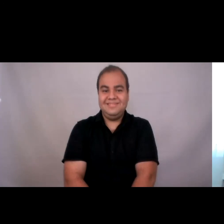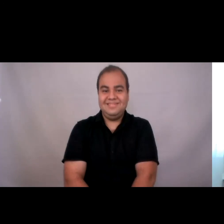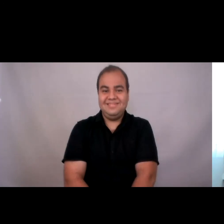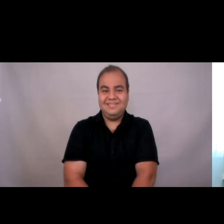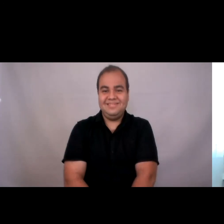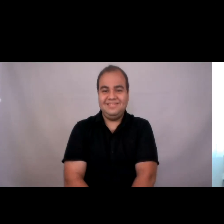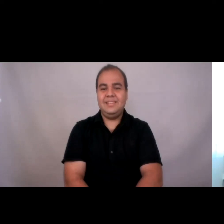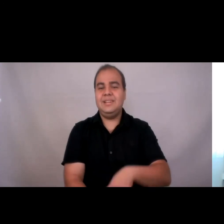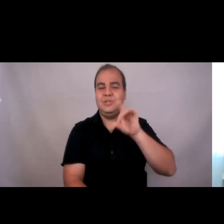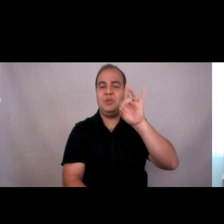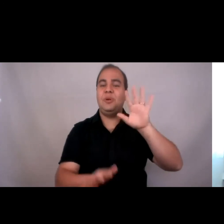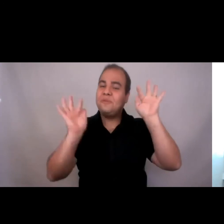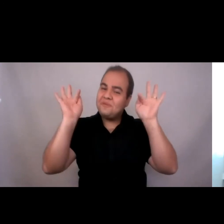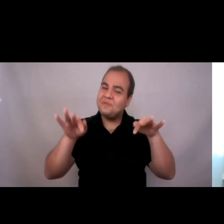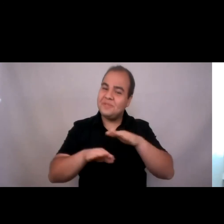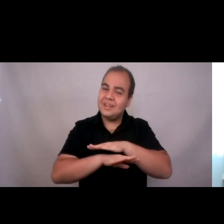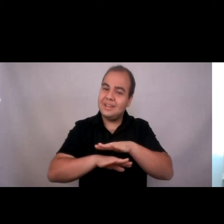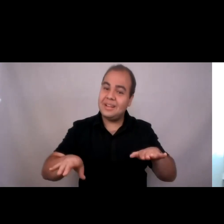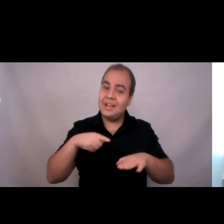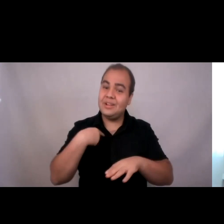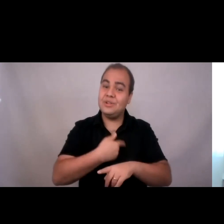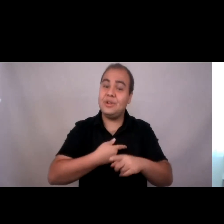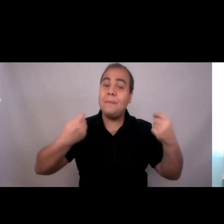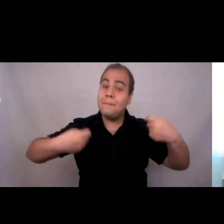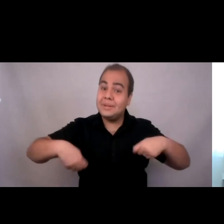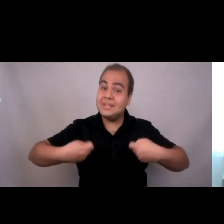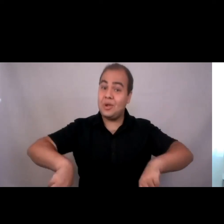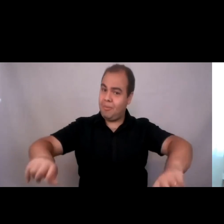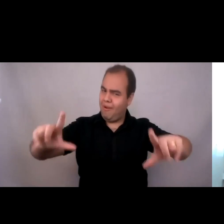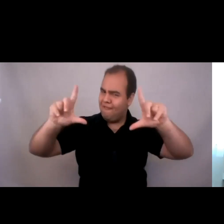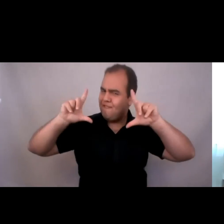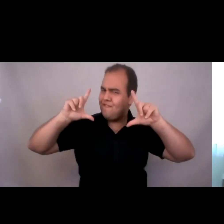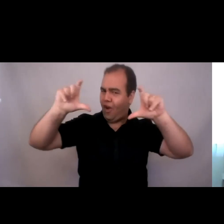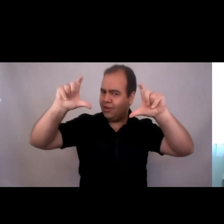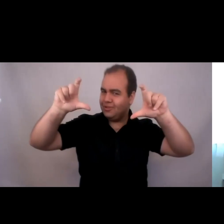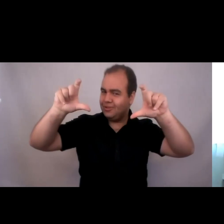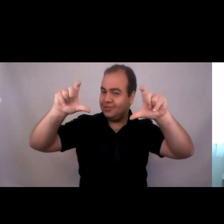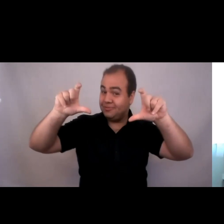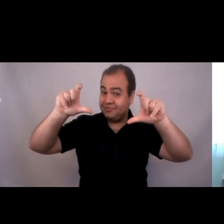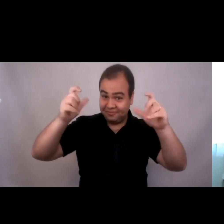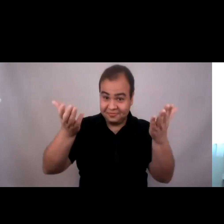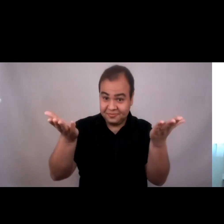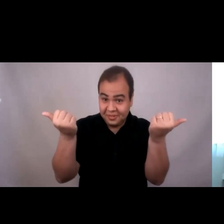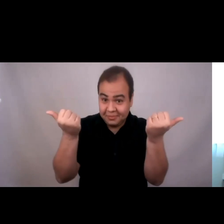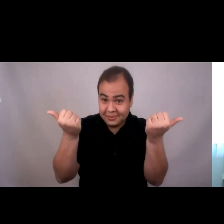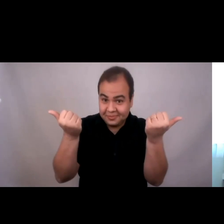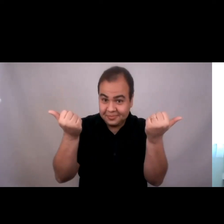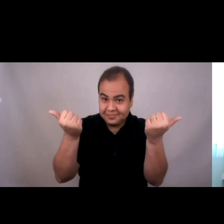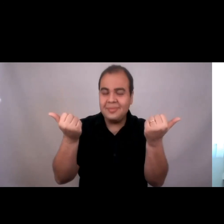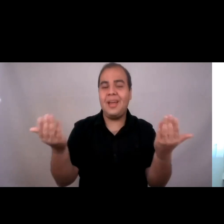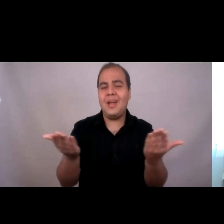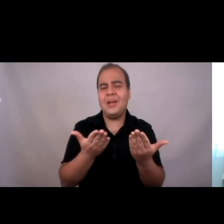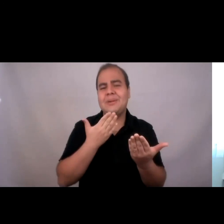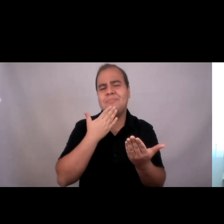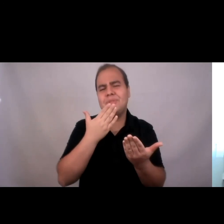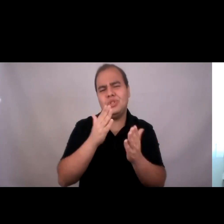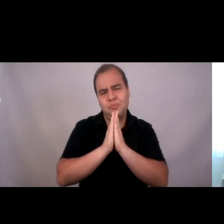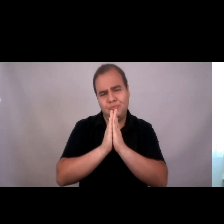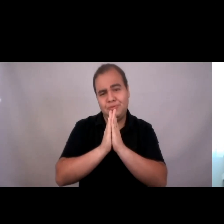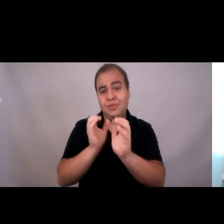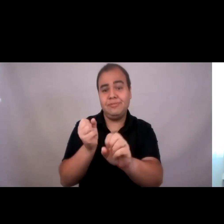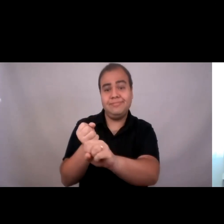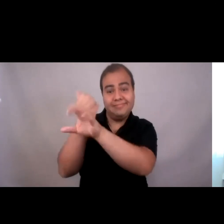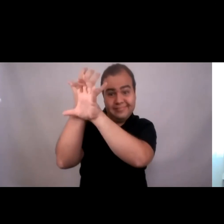Só para finalizar, a gente precisa tirar uma foto histórica deste momento. Então, agora o convite é que a gente